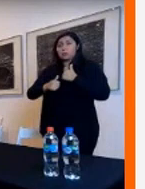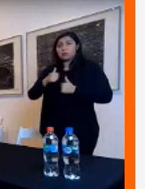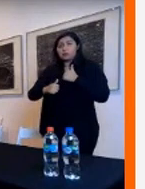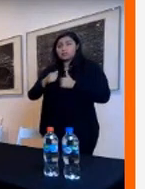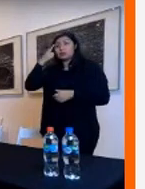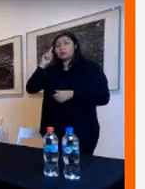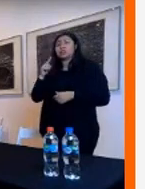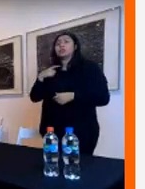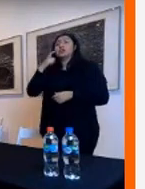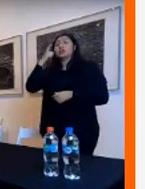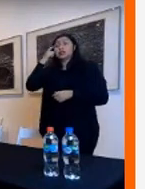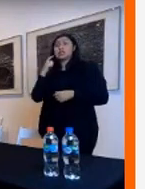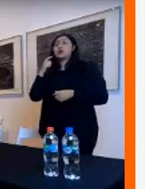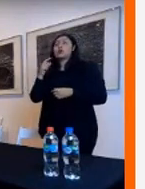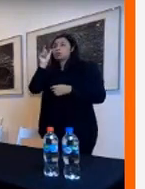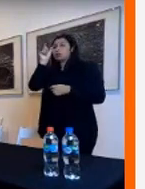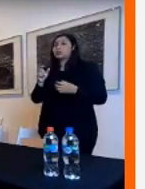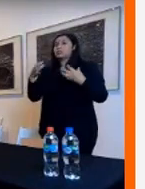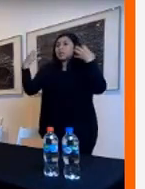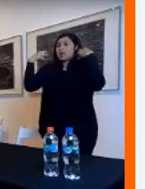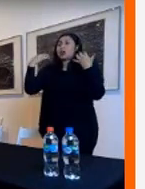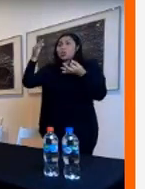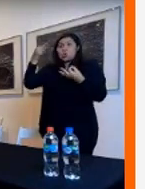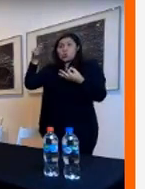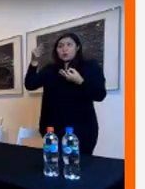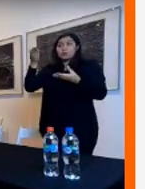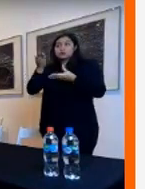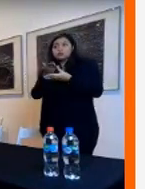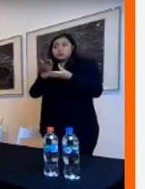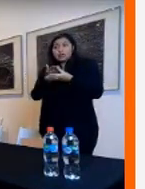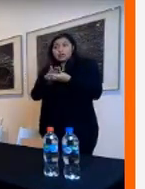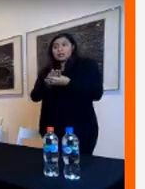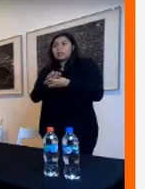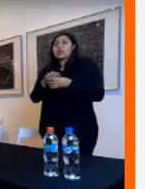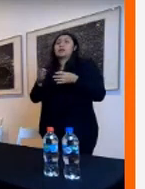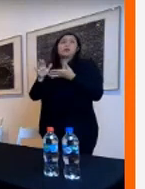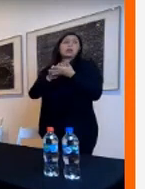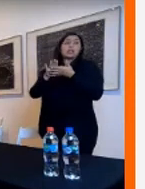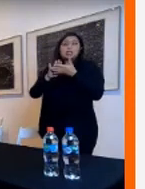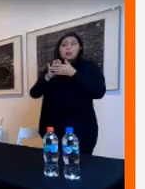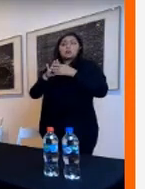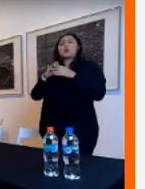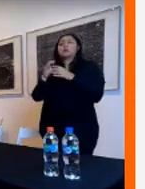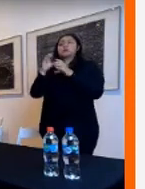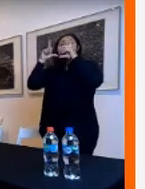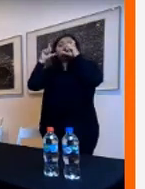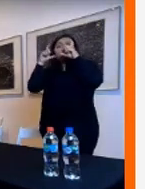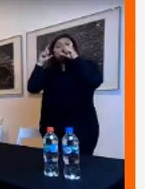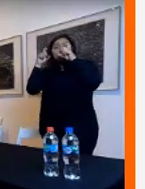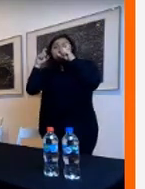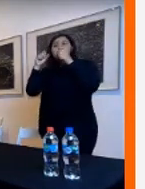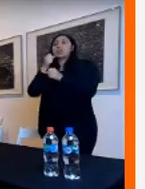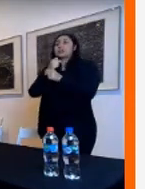un archivista. Él se encarga constantemente de hacer registros fotográficos, de entregarle a la municipalidad, de trabajar con